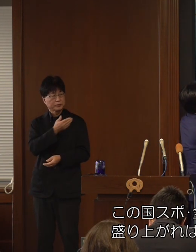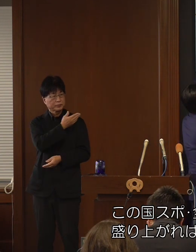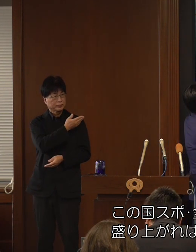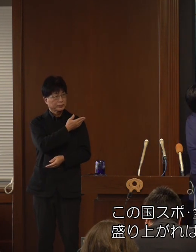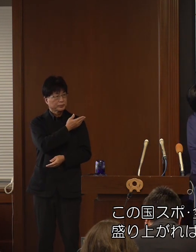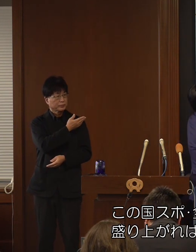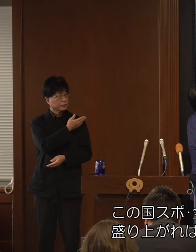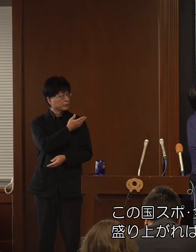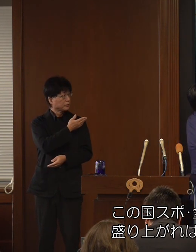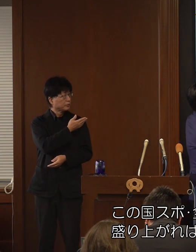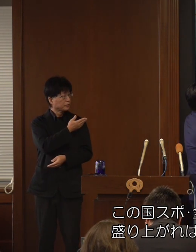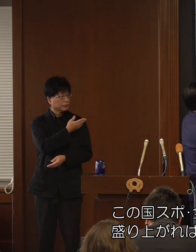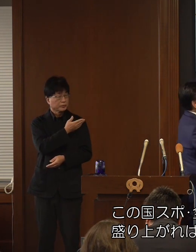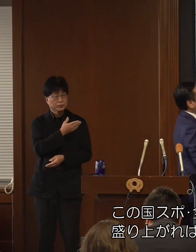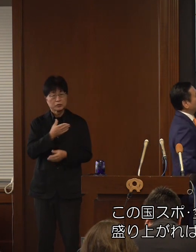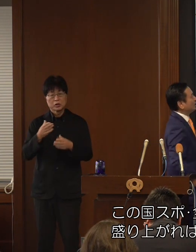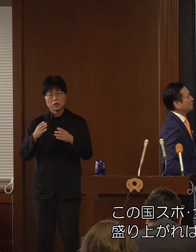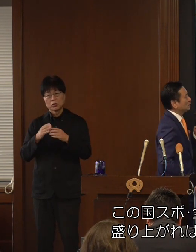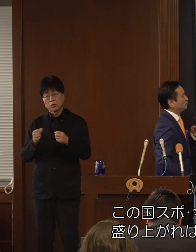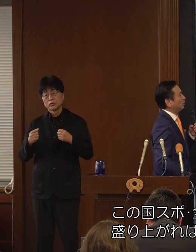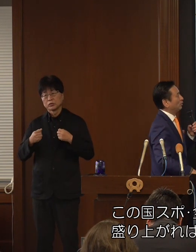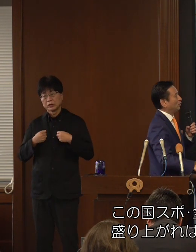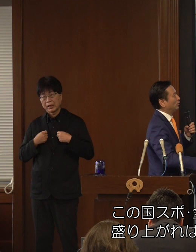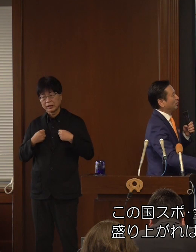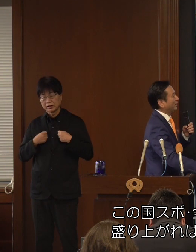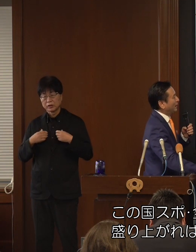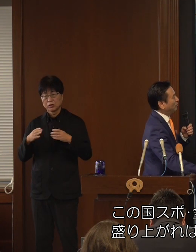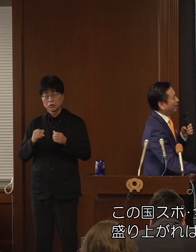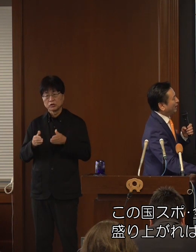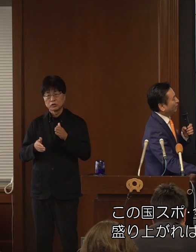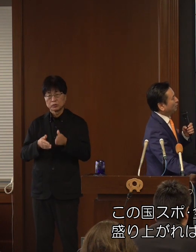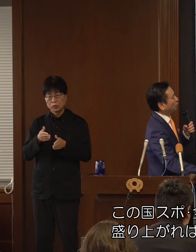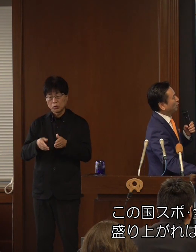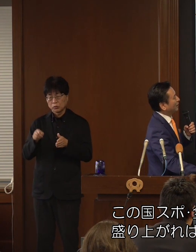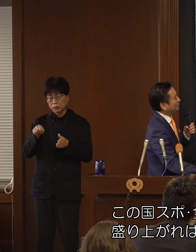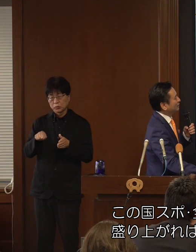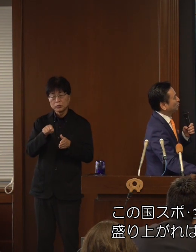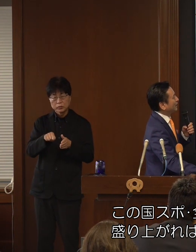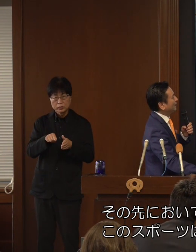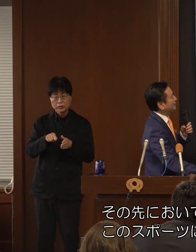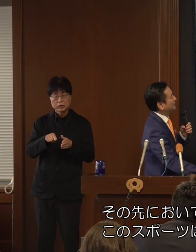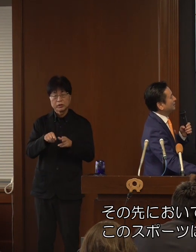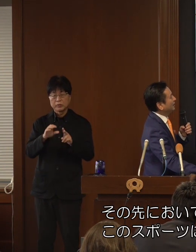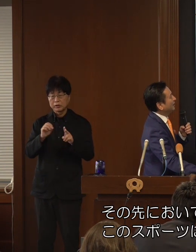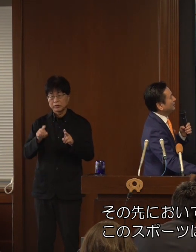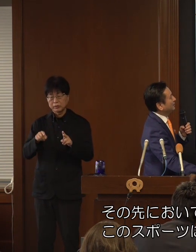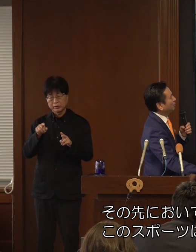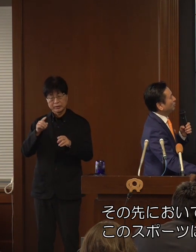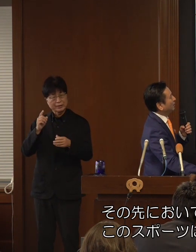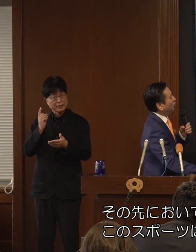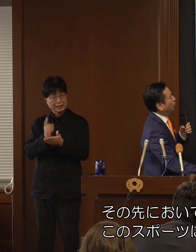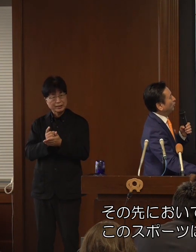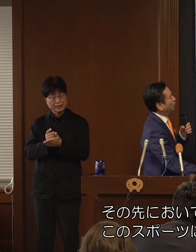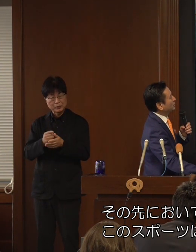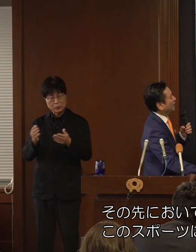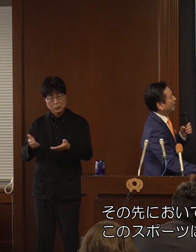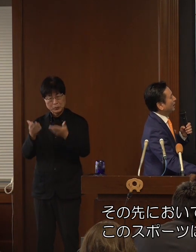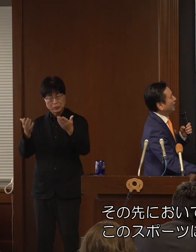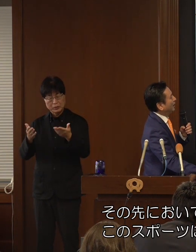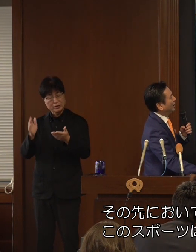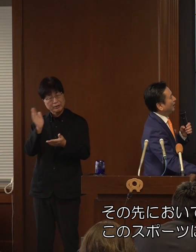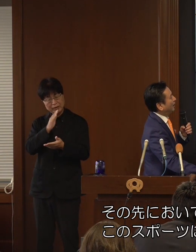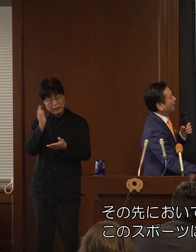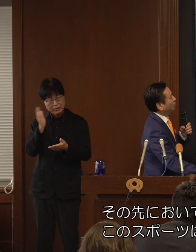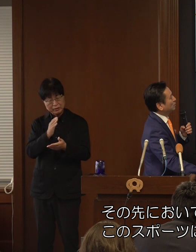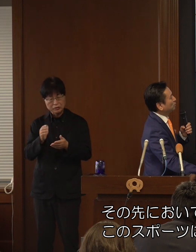この国体、国スポ、全勝スポだけが盛り上がればいいということではなくて、その先においても佐賀